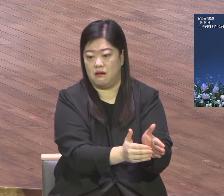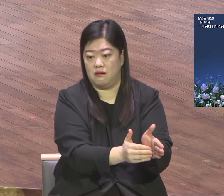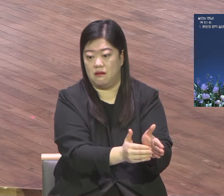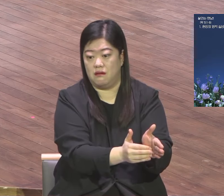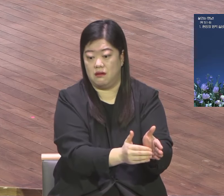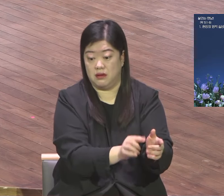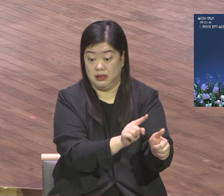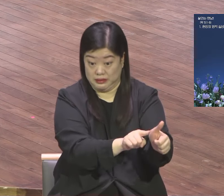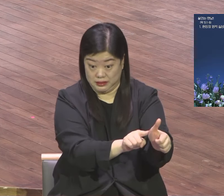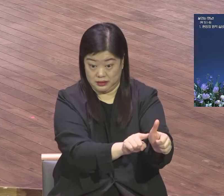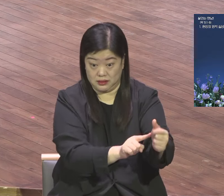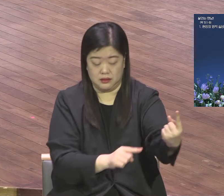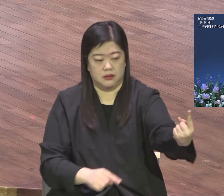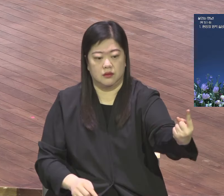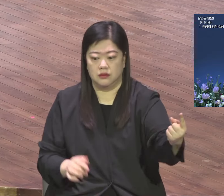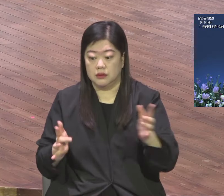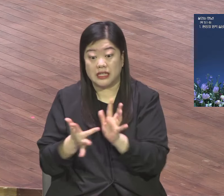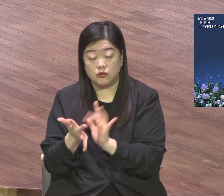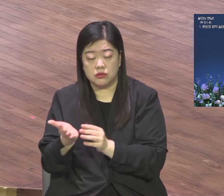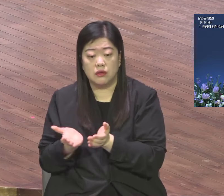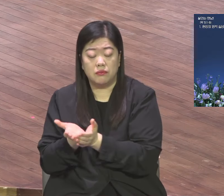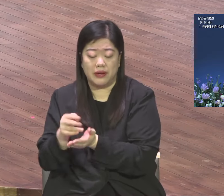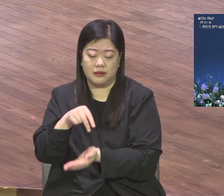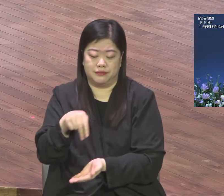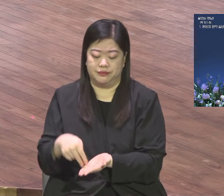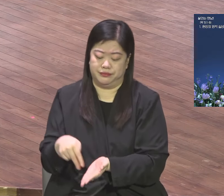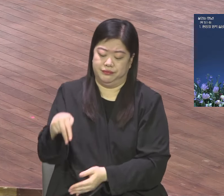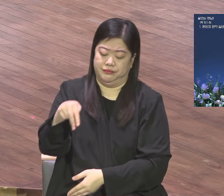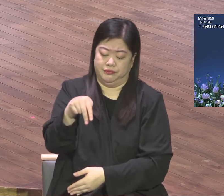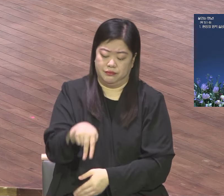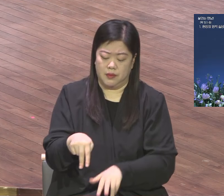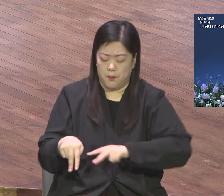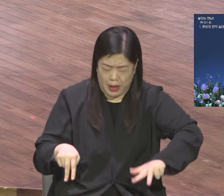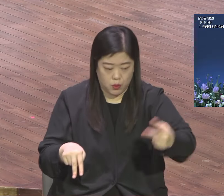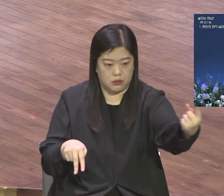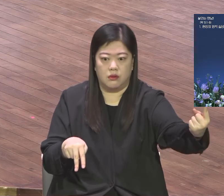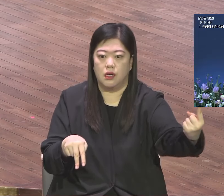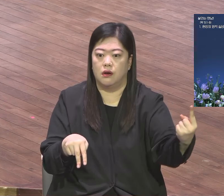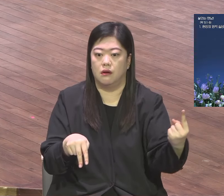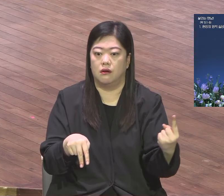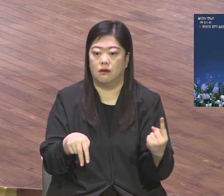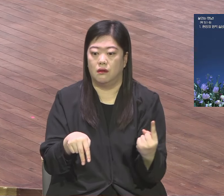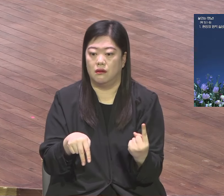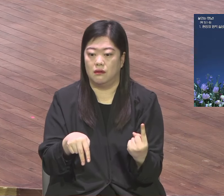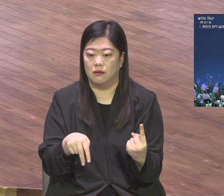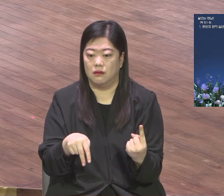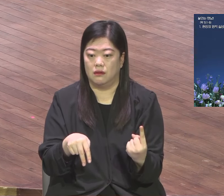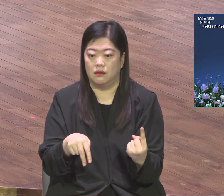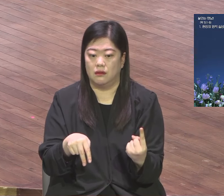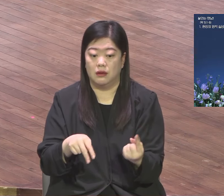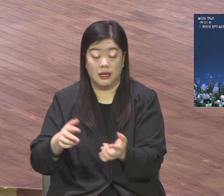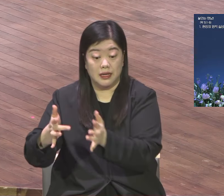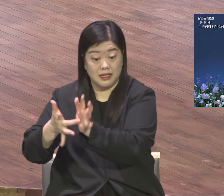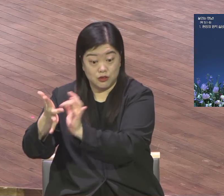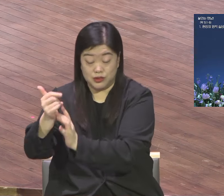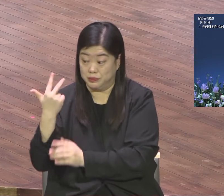이 사람이 바로 찾아와요. 지난 시간 광풍 사건 통해서